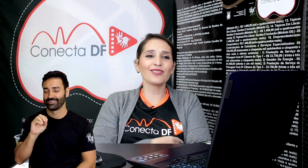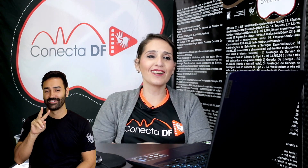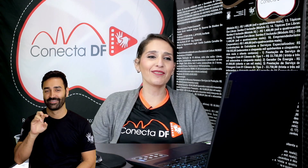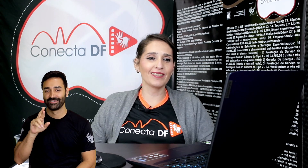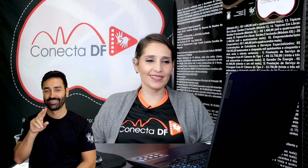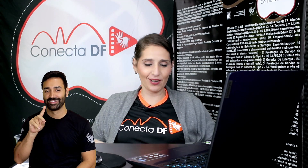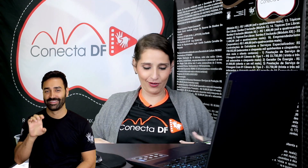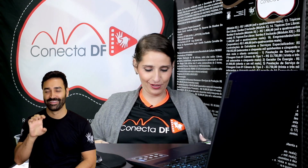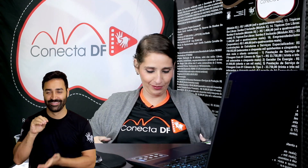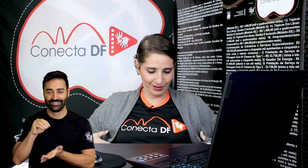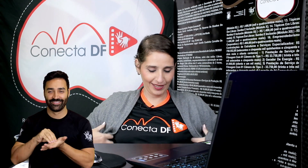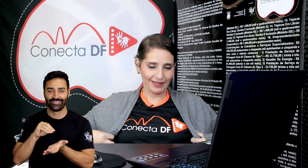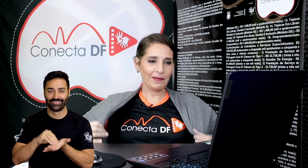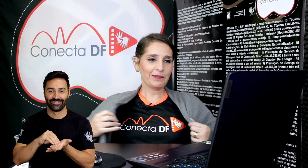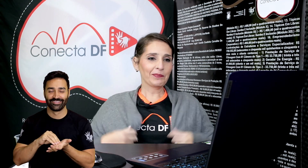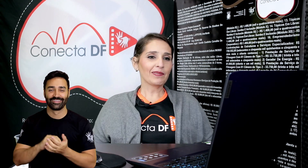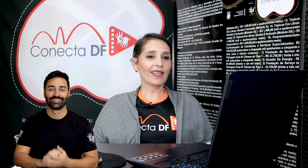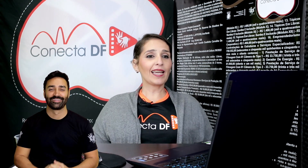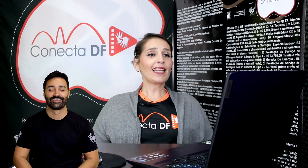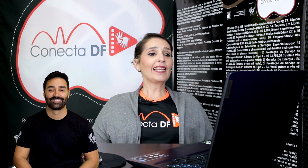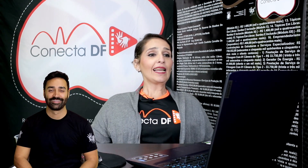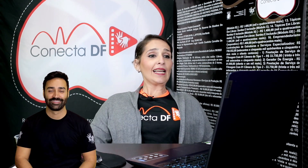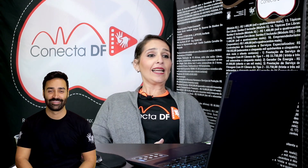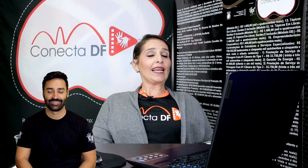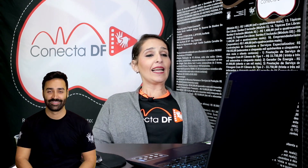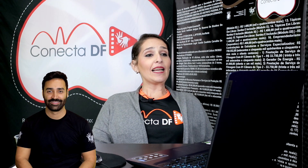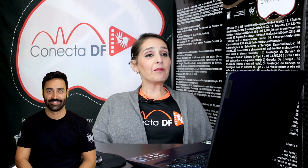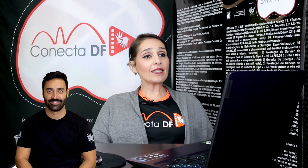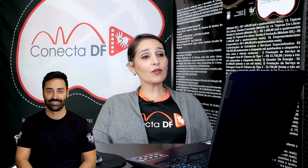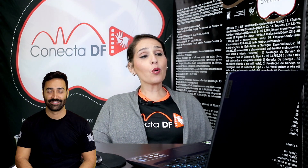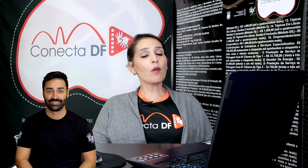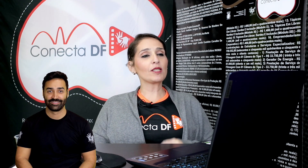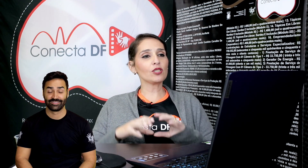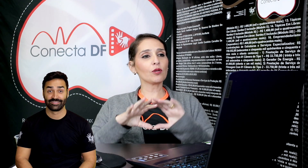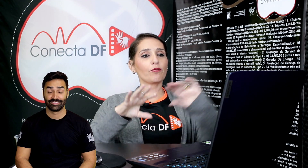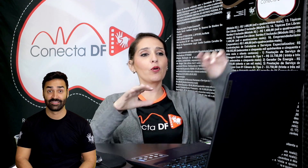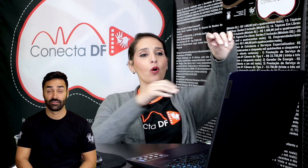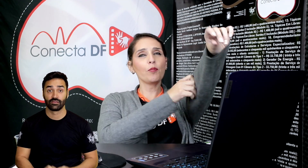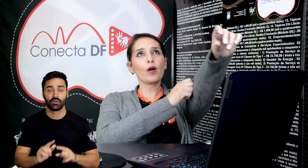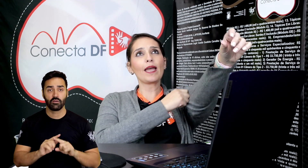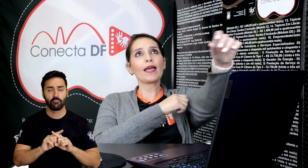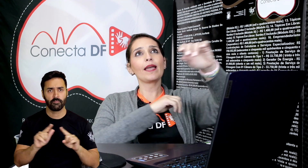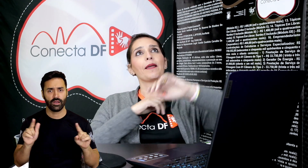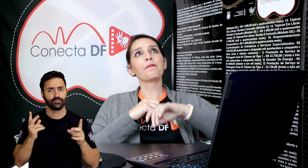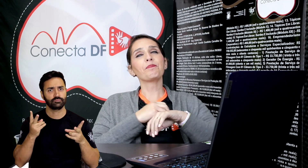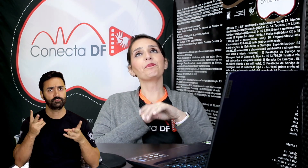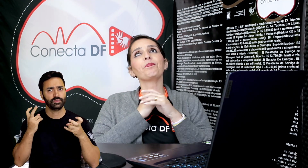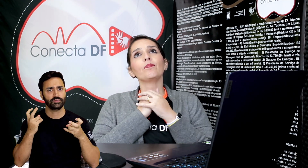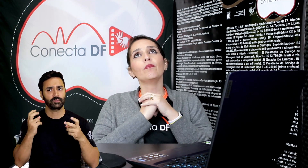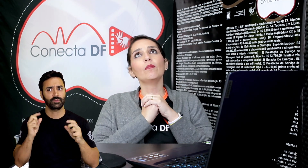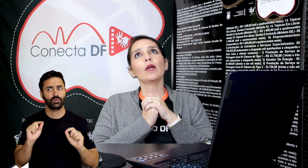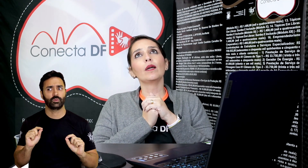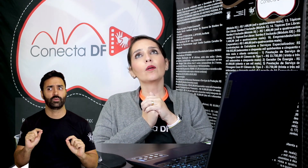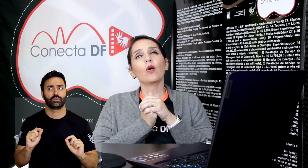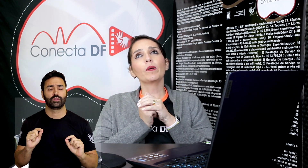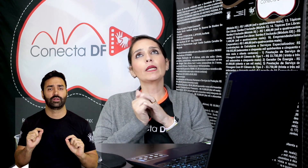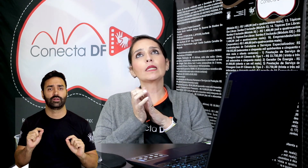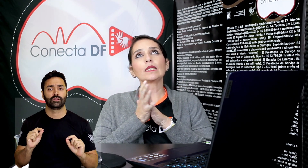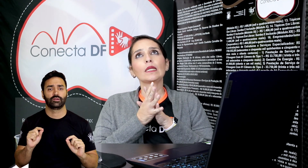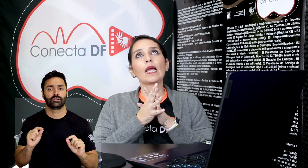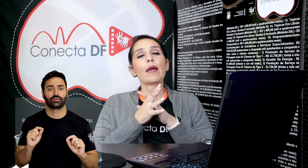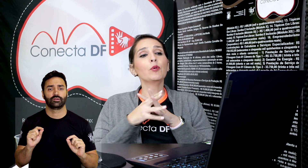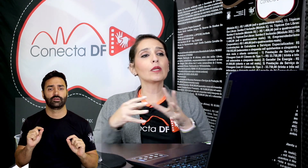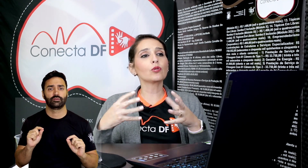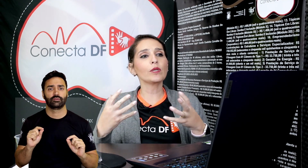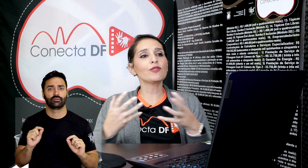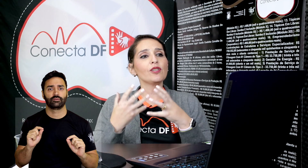Faltou o cheiro verde, é ótimo, né? Mas viu como é, como quem diz